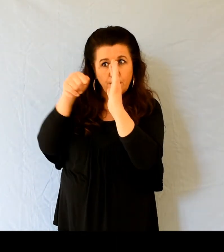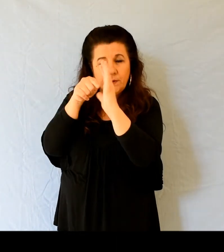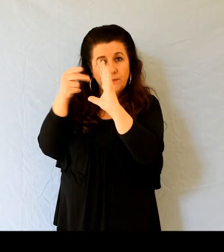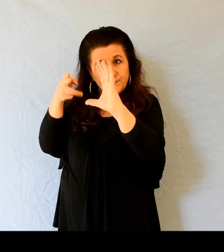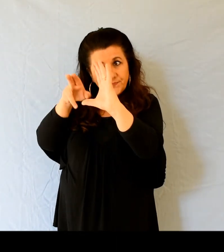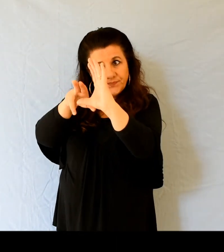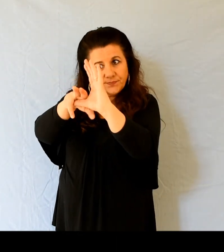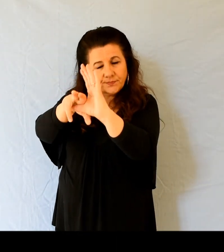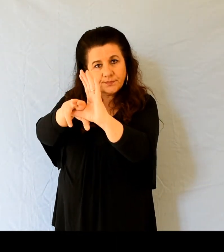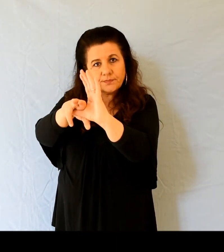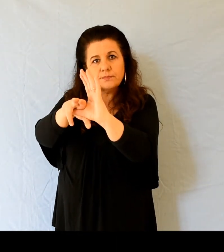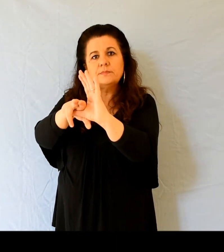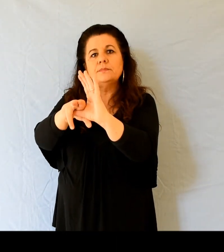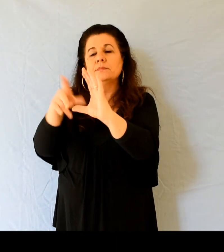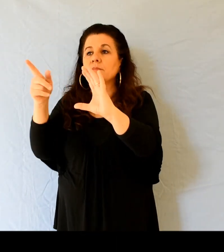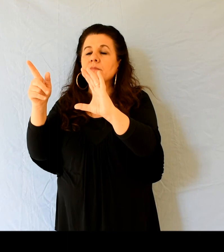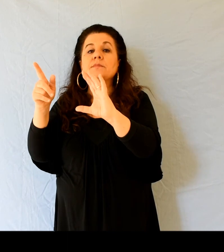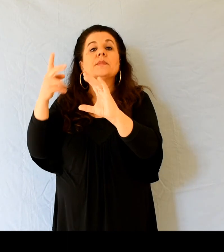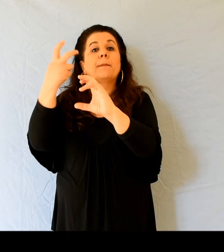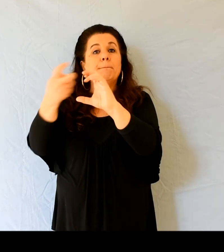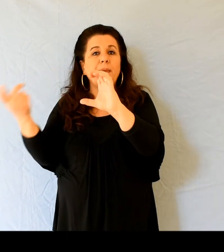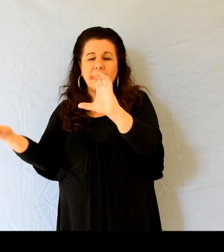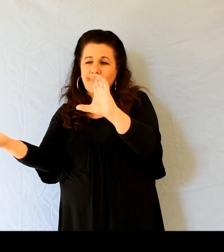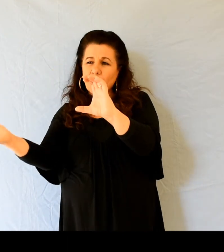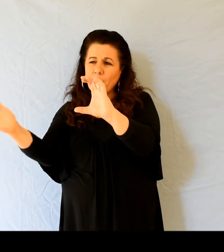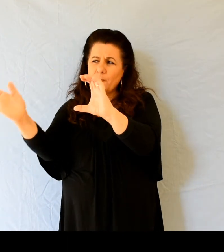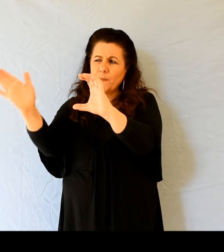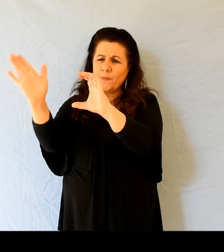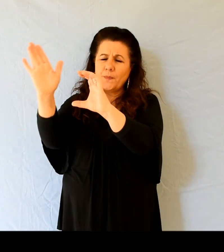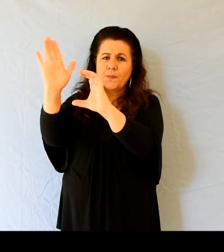Puis il roula une pierre contre l'entrée du tombeau.